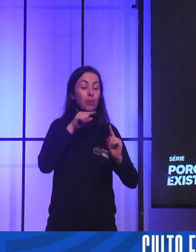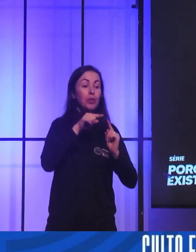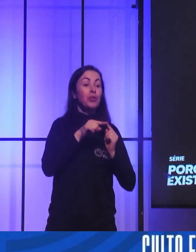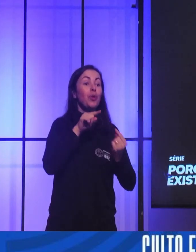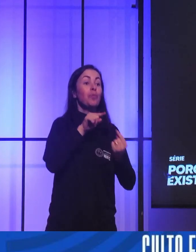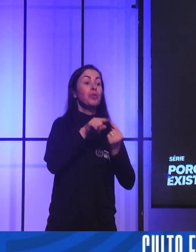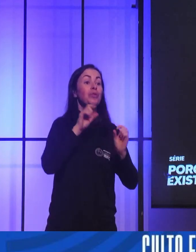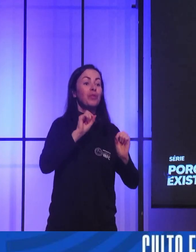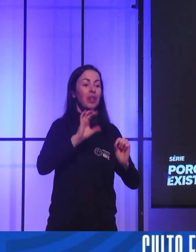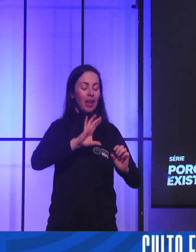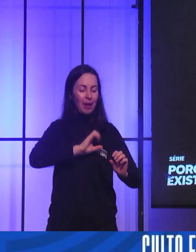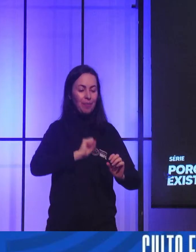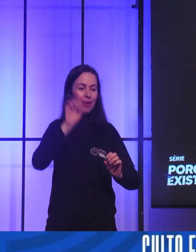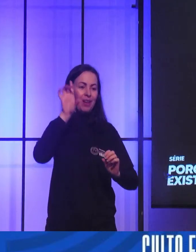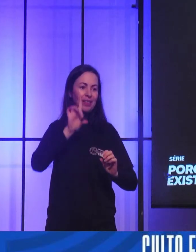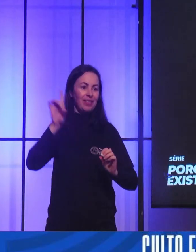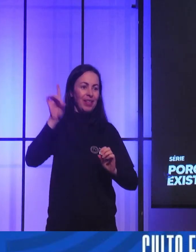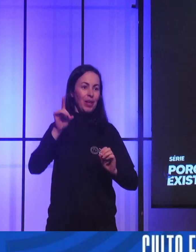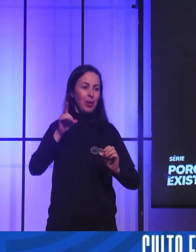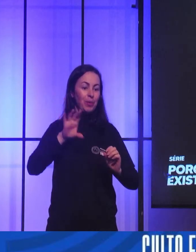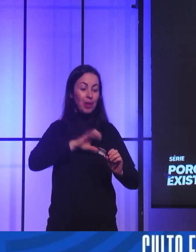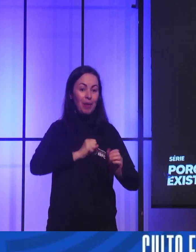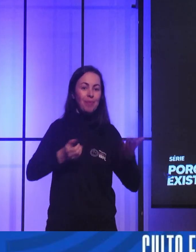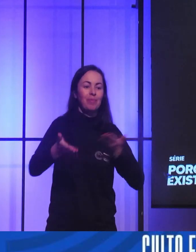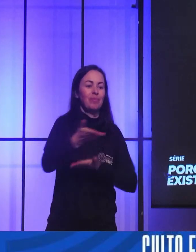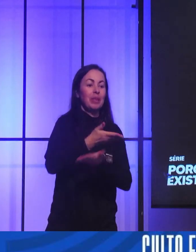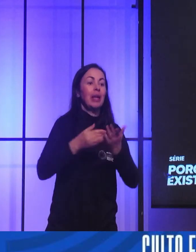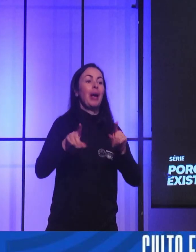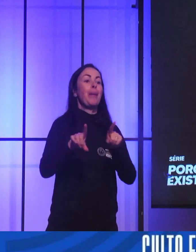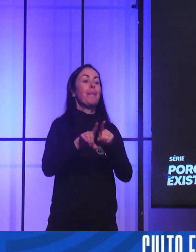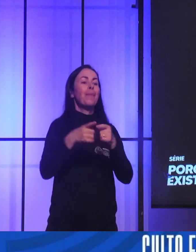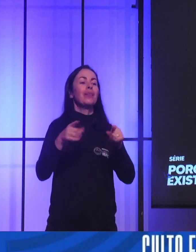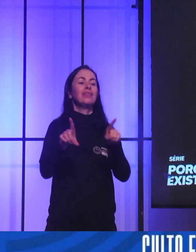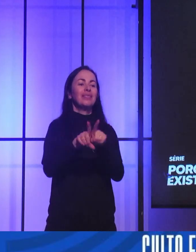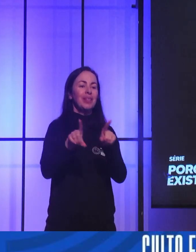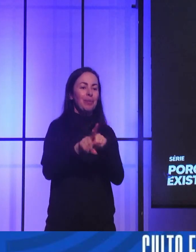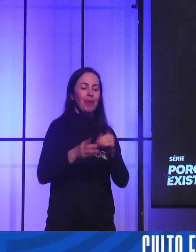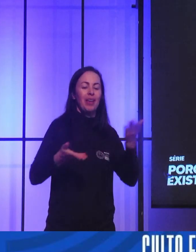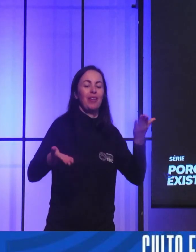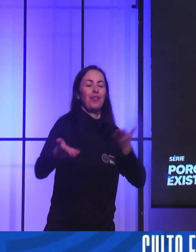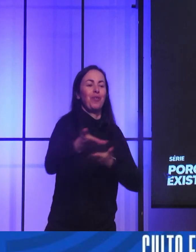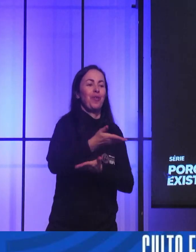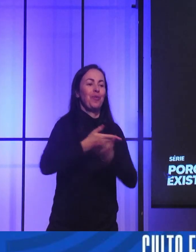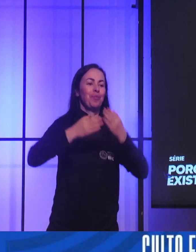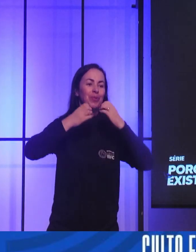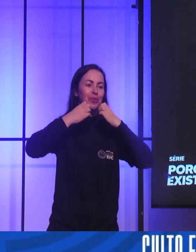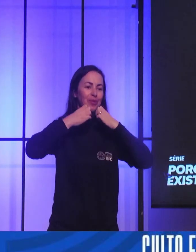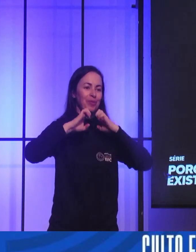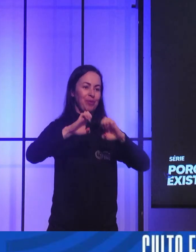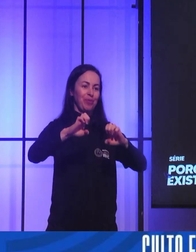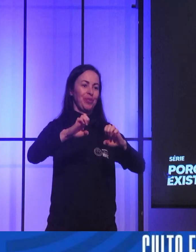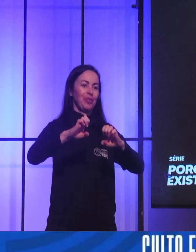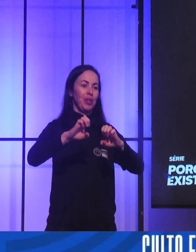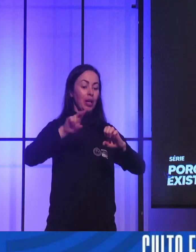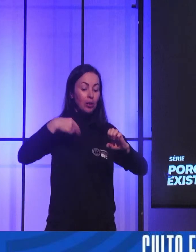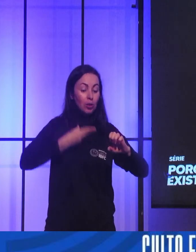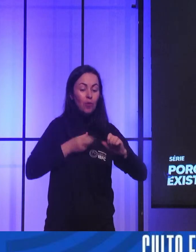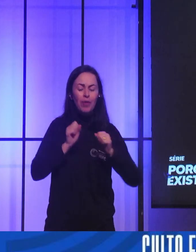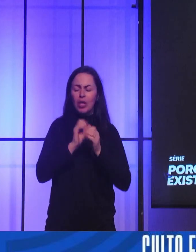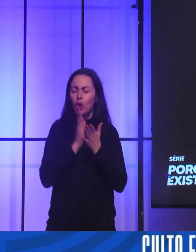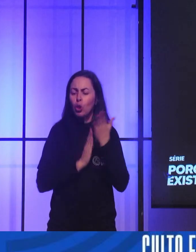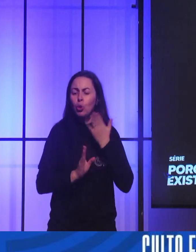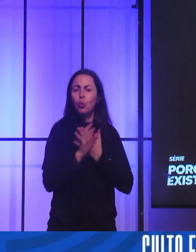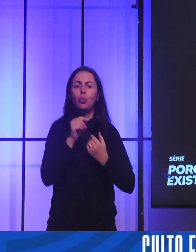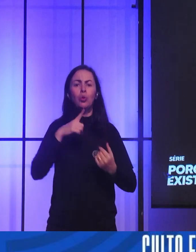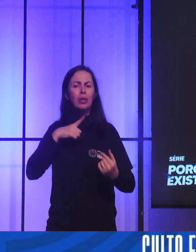para compartilharmos esse evangelho, para anunciarmos, e nós fizemos tudo o que está ao nosso alcance. Nós